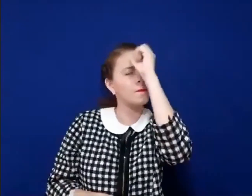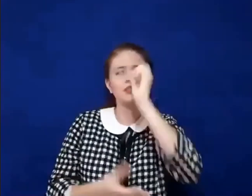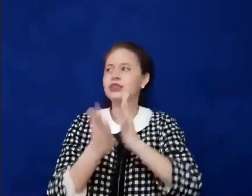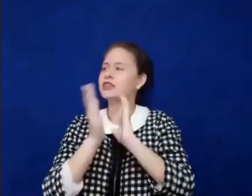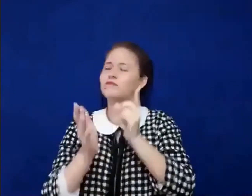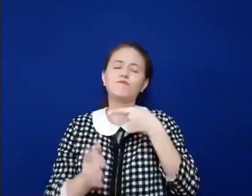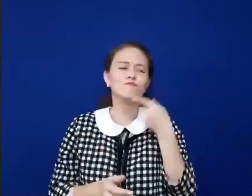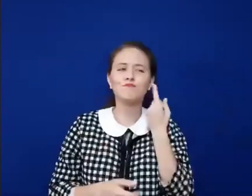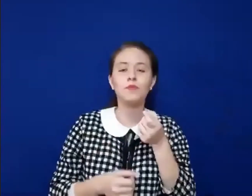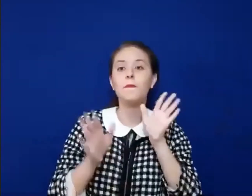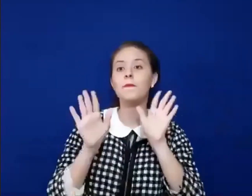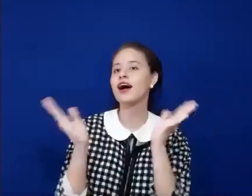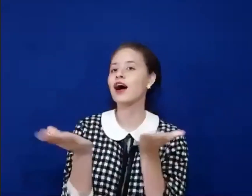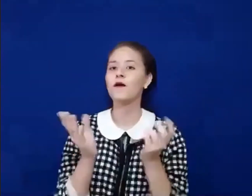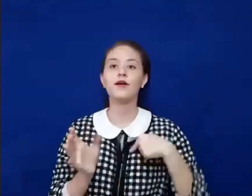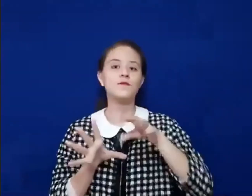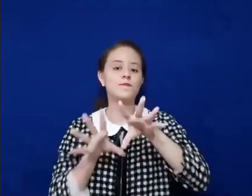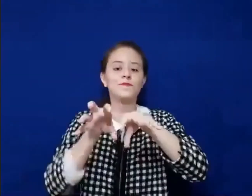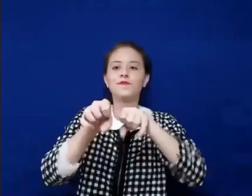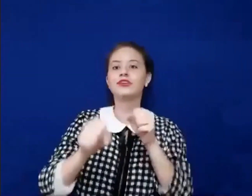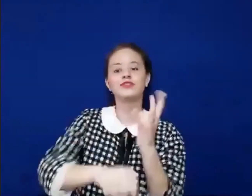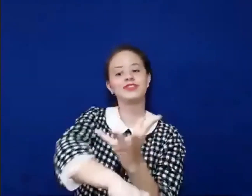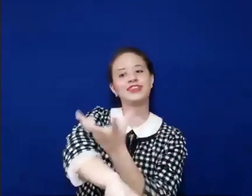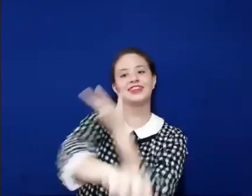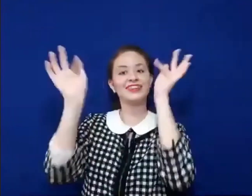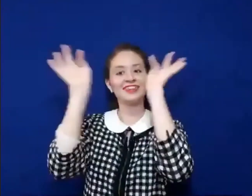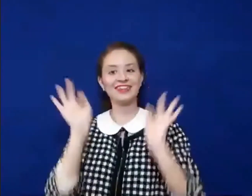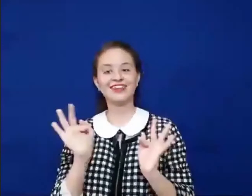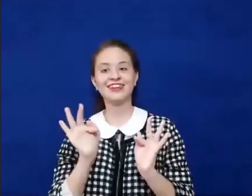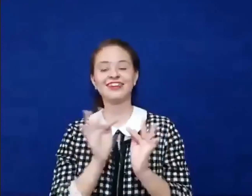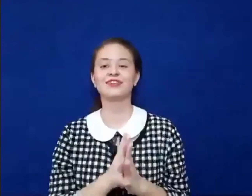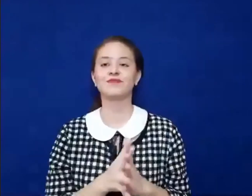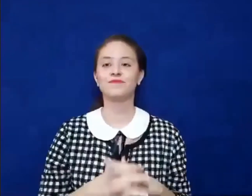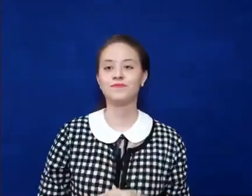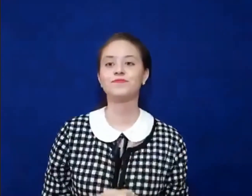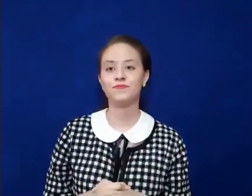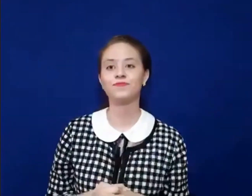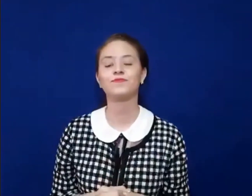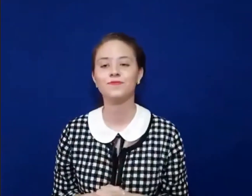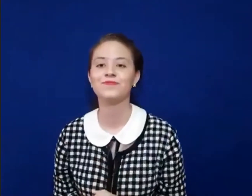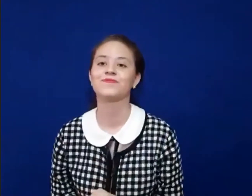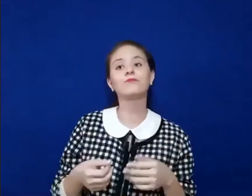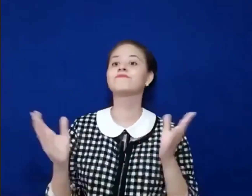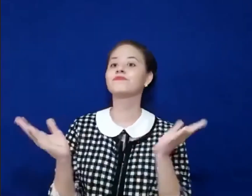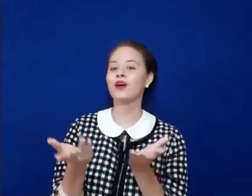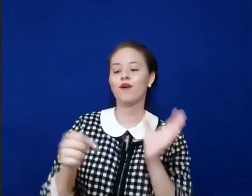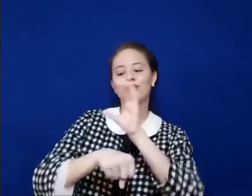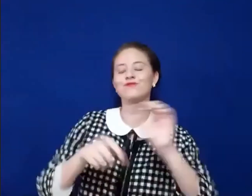eu pensava, aprender Libras não é para mim. Mas agora eu estou me formando e eu estou muito feliz e emocionado.